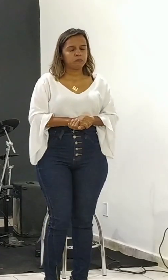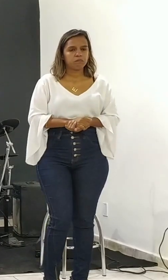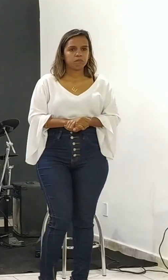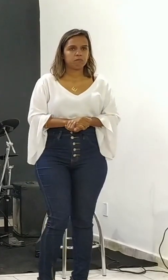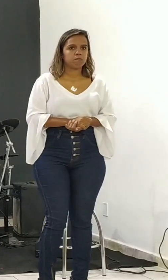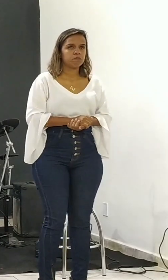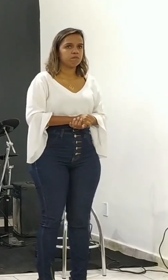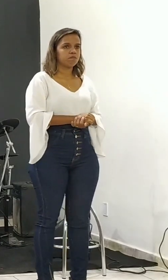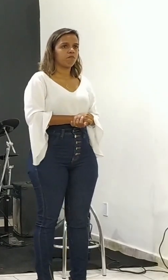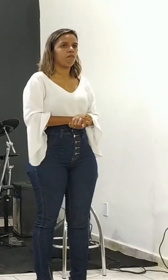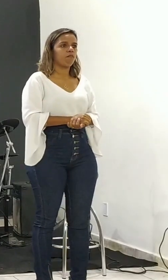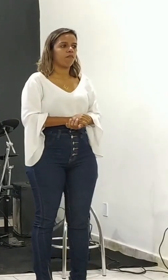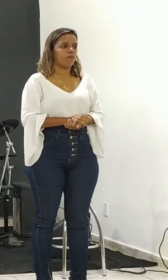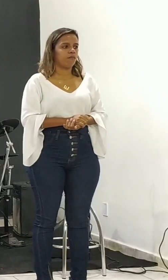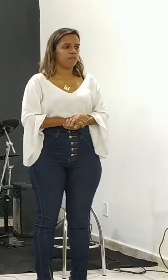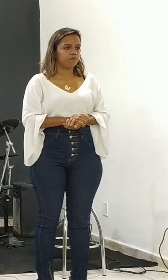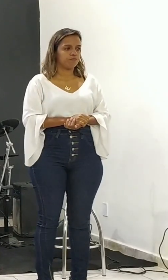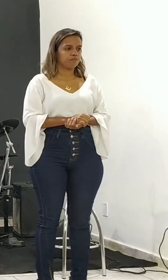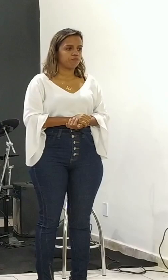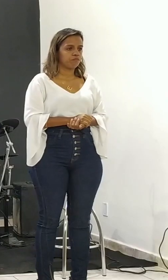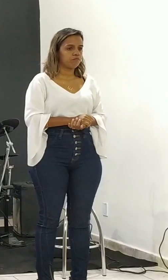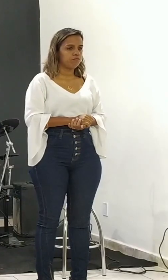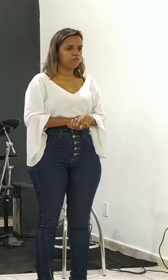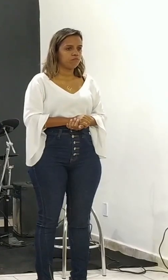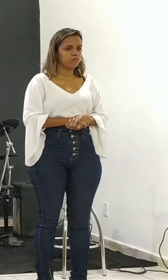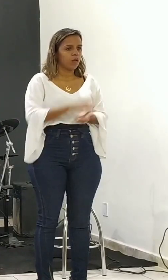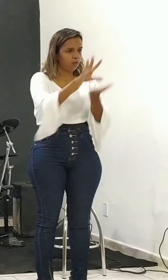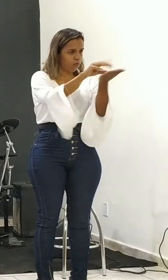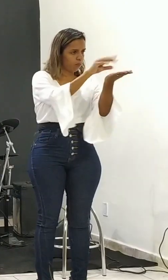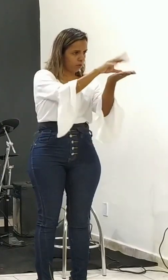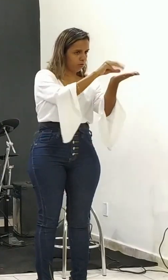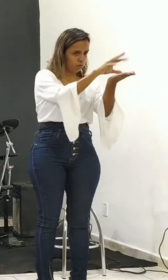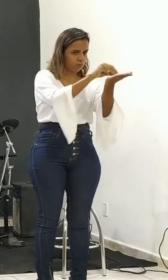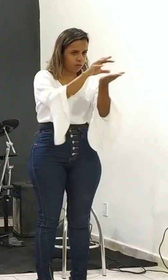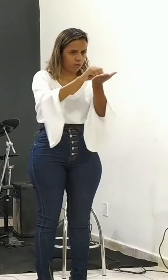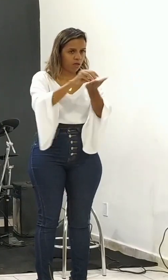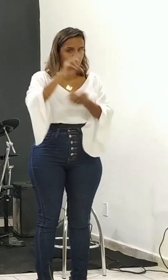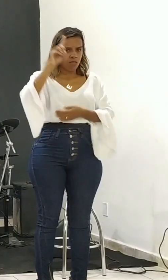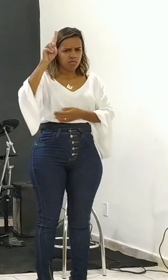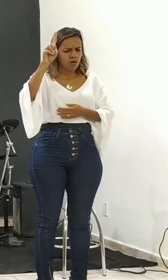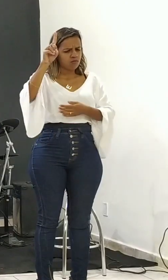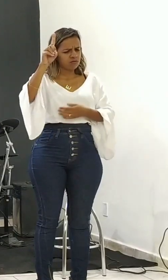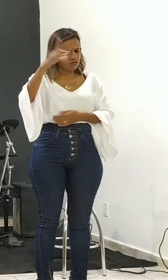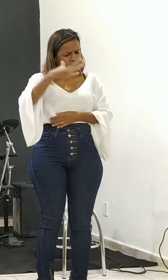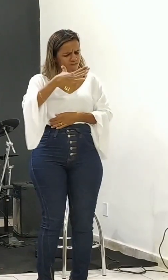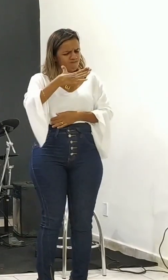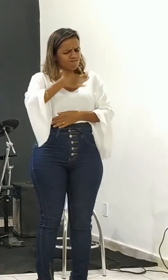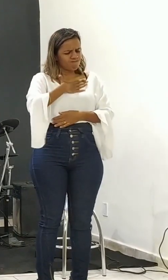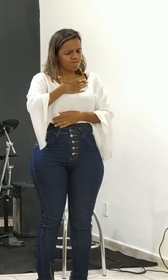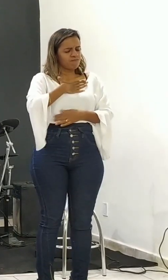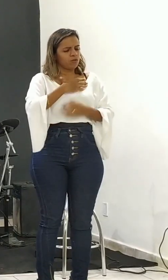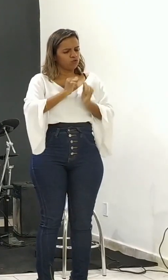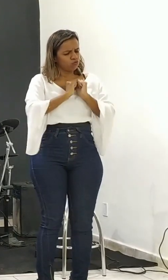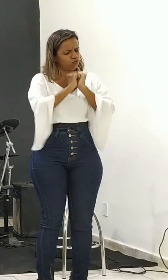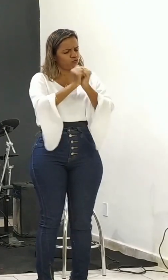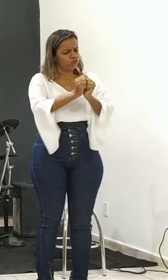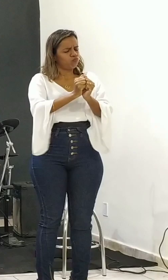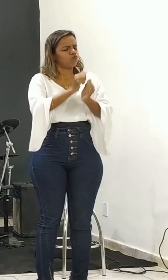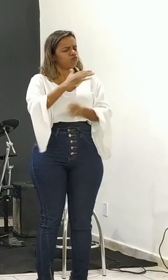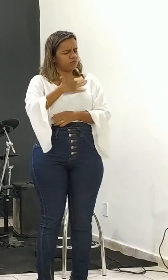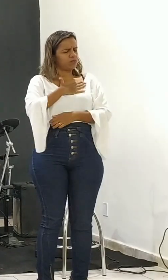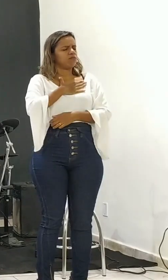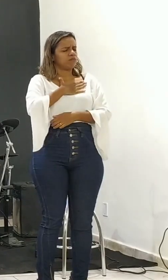Deus está contigo. Diga, Deus está comigo. Fala. Fala. Isso. Deus está